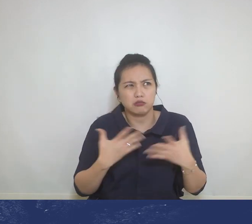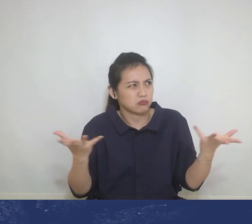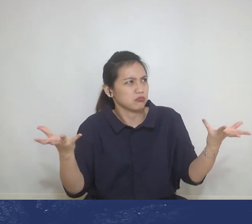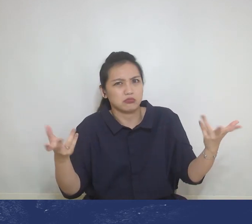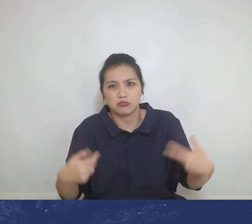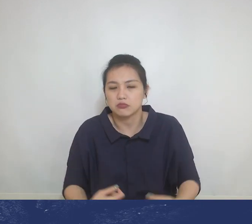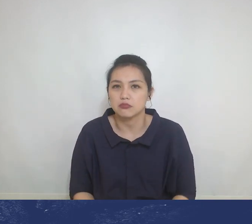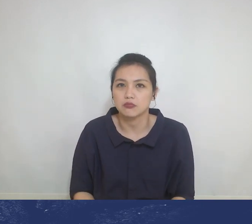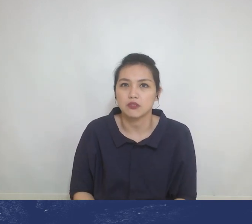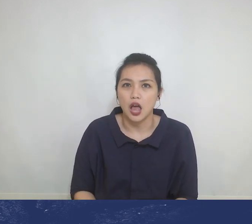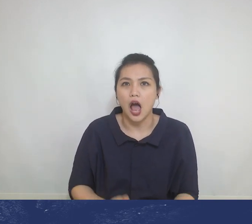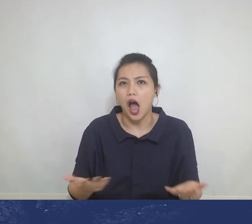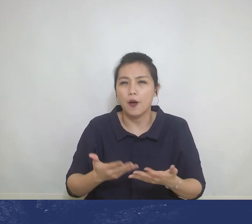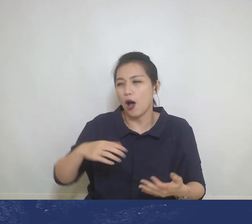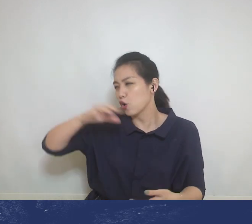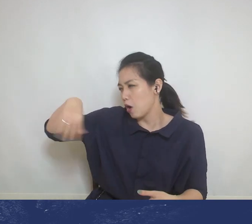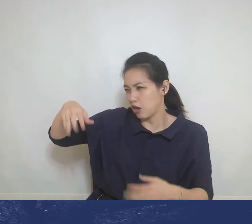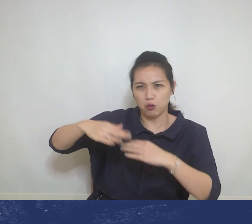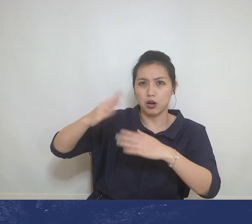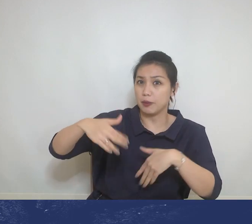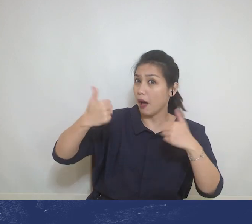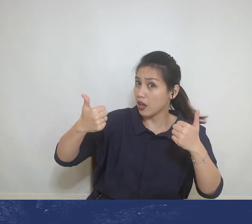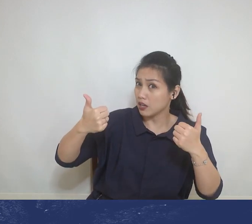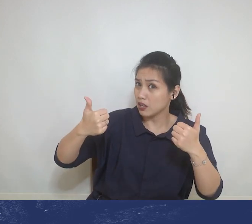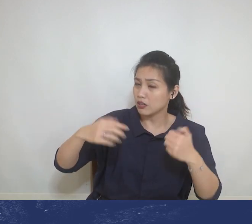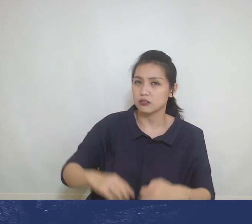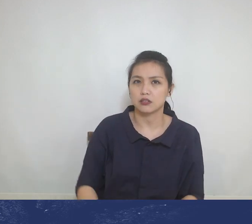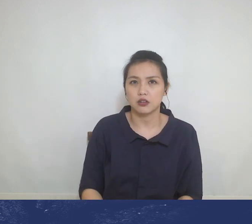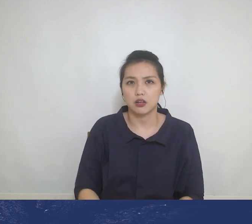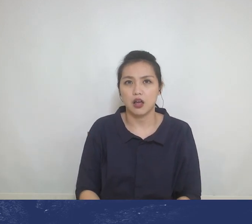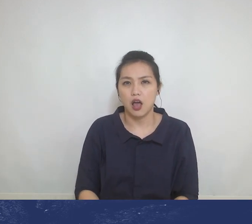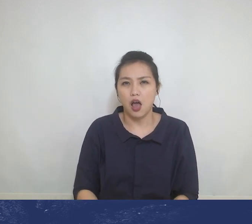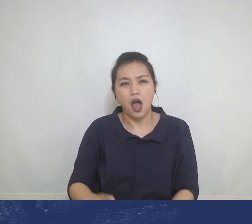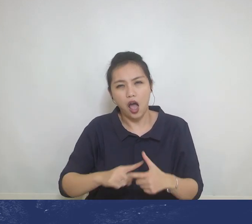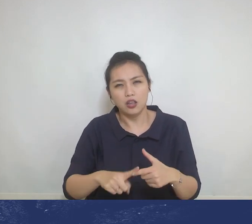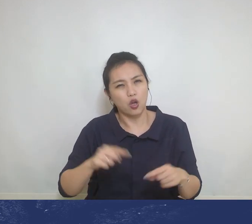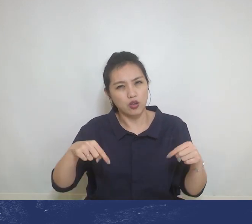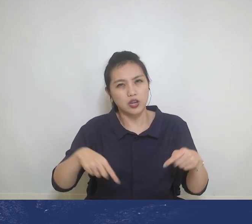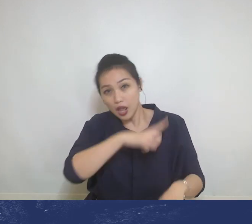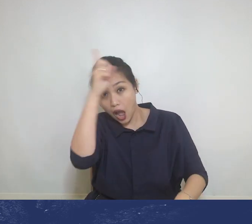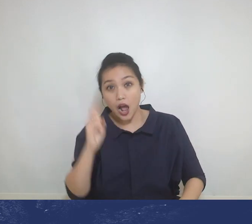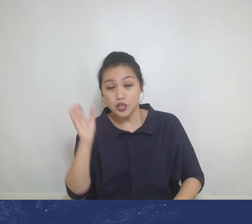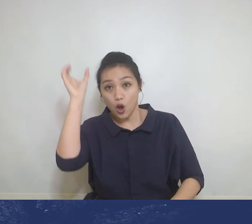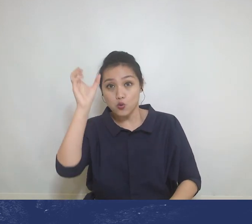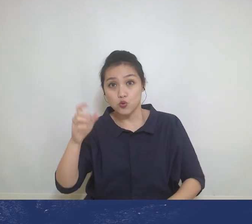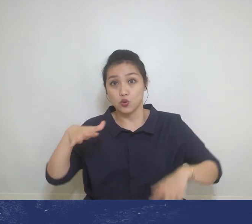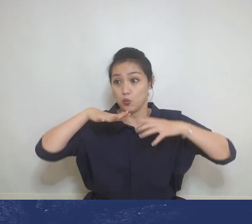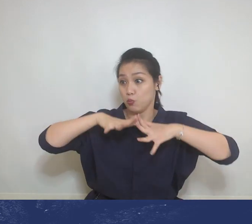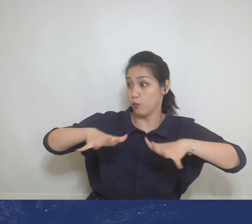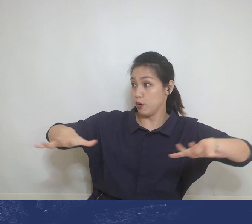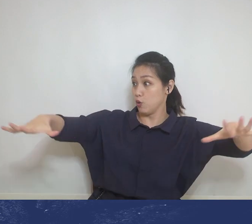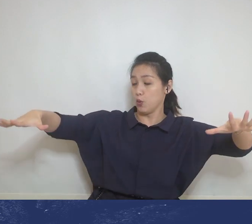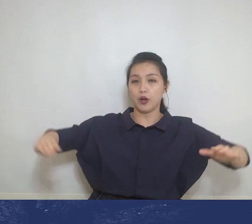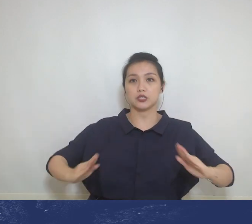bisa lebih bahagia gara-gara aku kerjakan visi dah? Bukannya itu memperlebar, cuman memperlebar gereja, cuman memperlebar